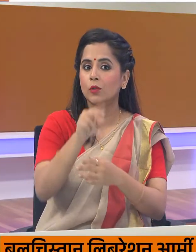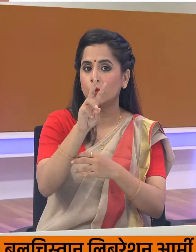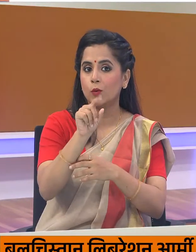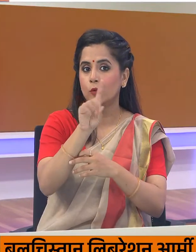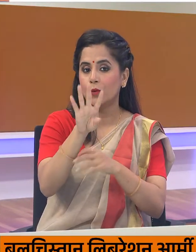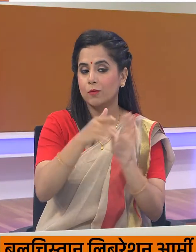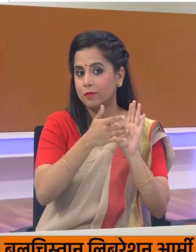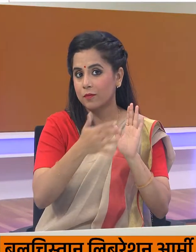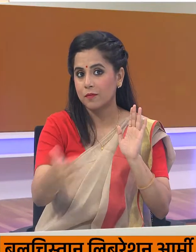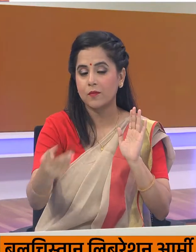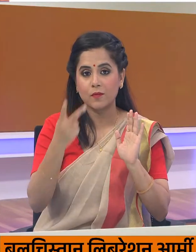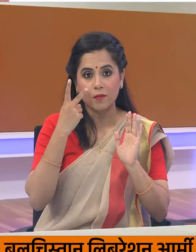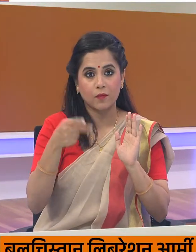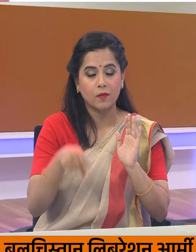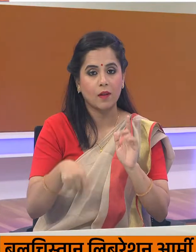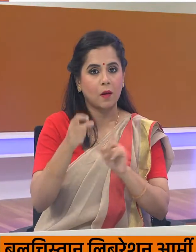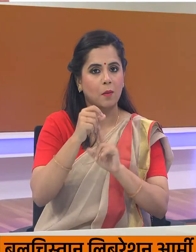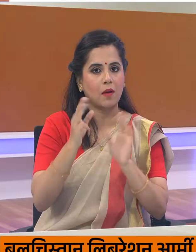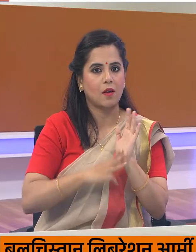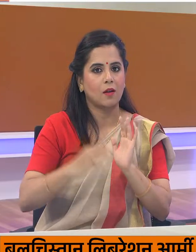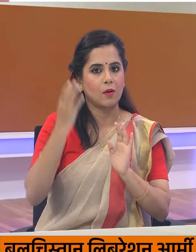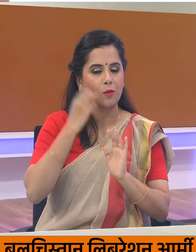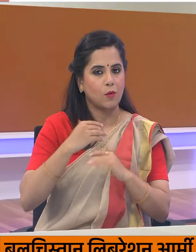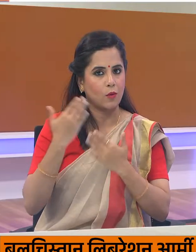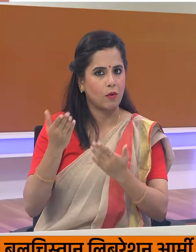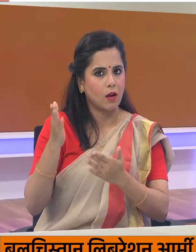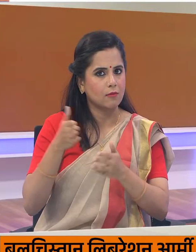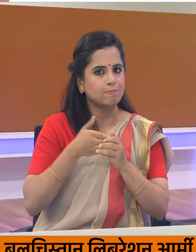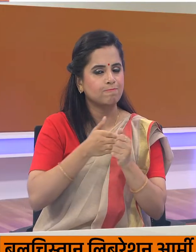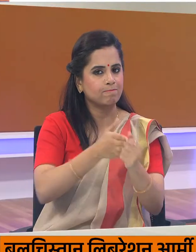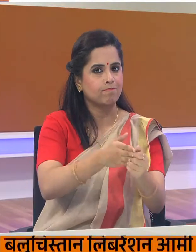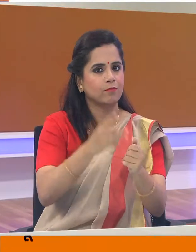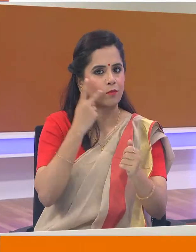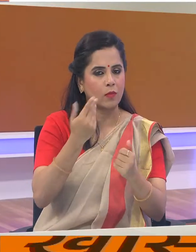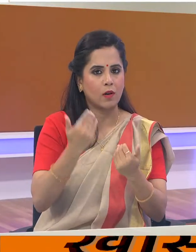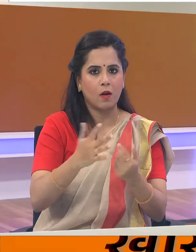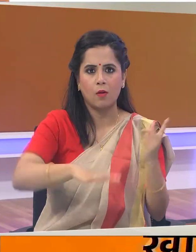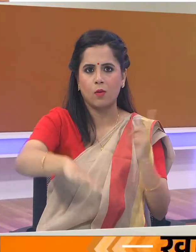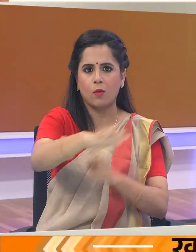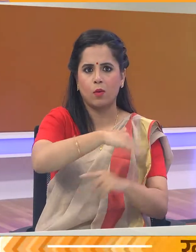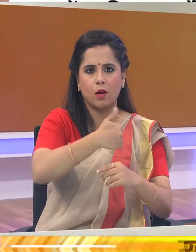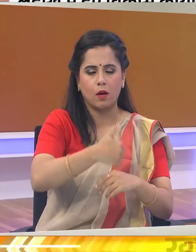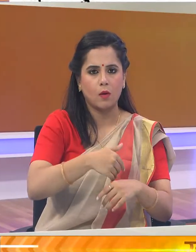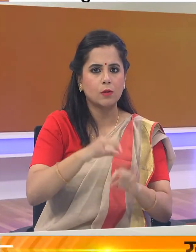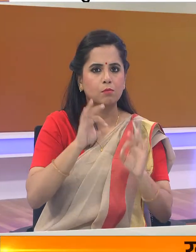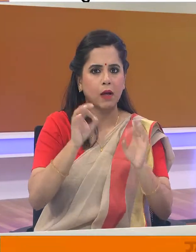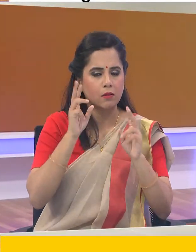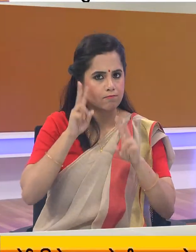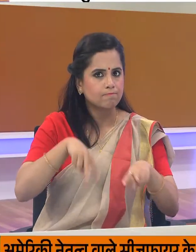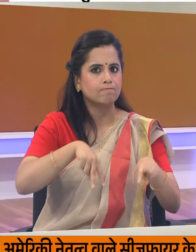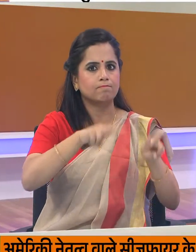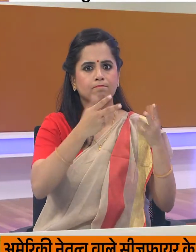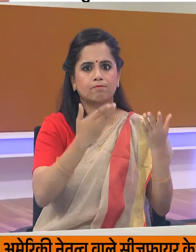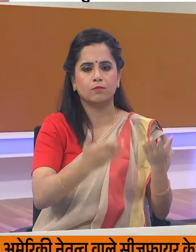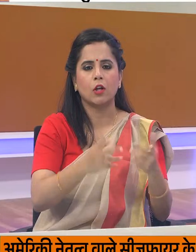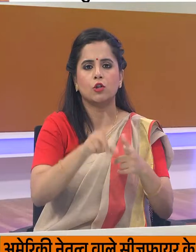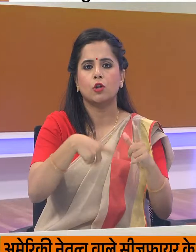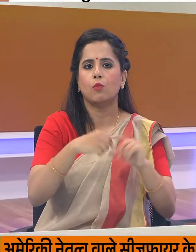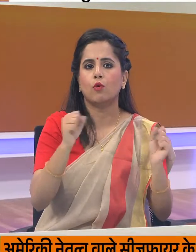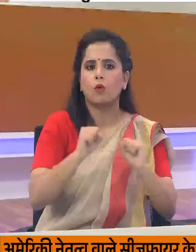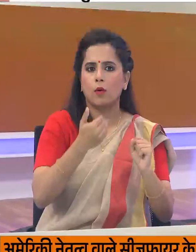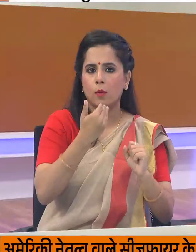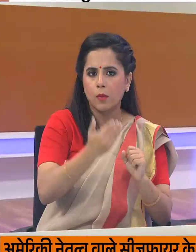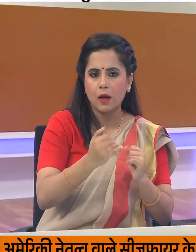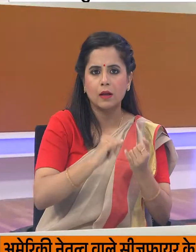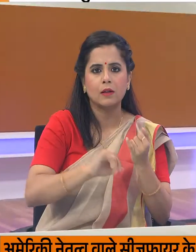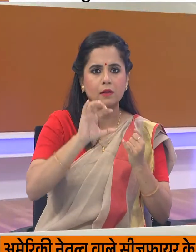2014 के बाद से ही प्रधानमंत्री नरेंद्र मोदी के नेतृत्व में इस क्षेत्र की ओर विशेष ध्यान देते हुए जम्मू और कश्मीर राज्य